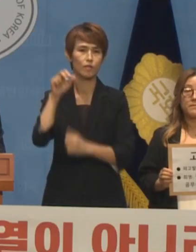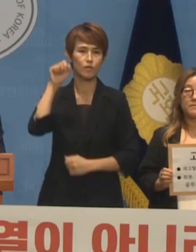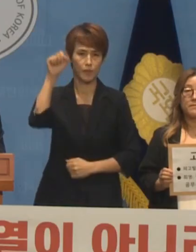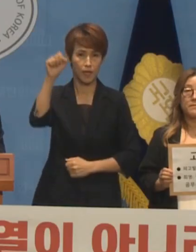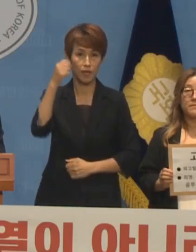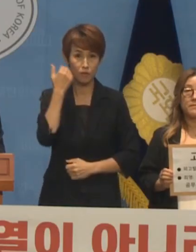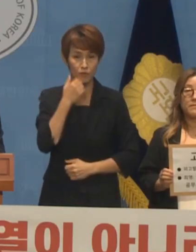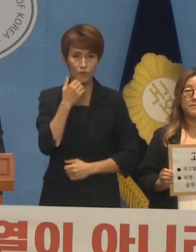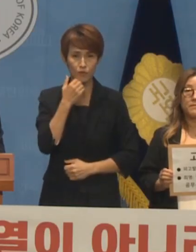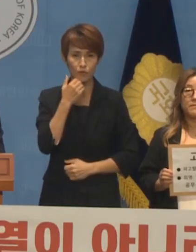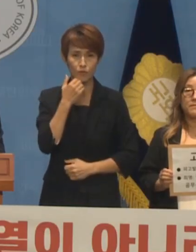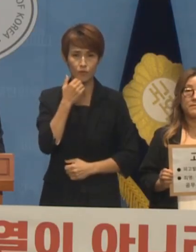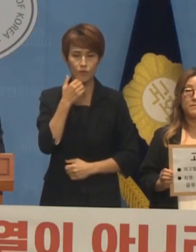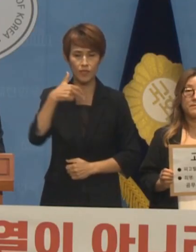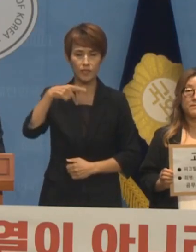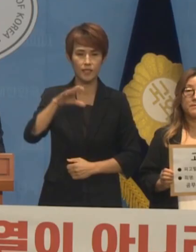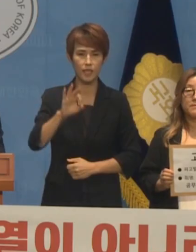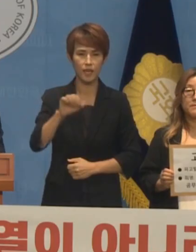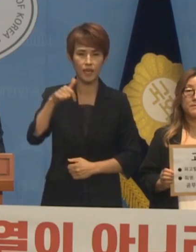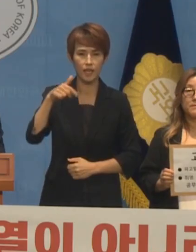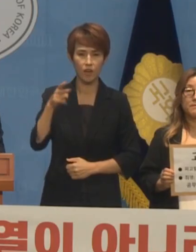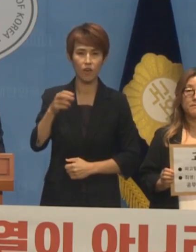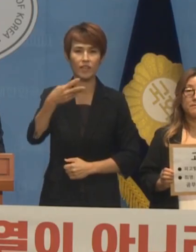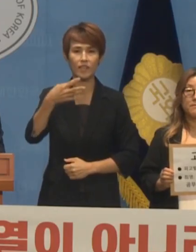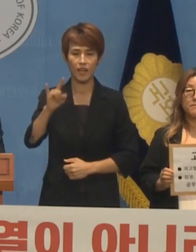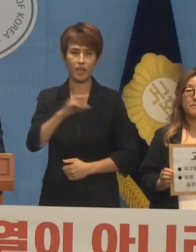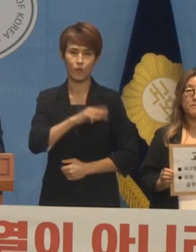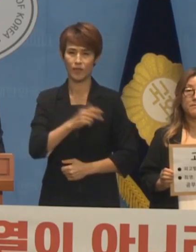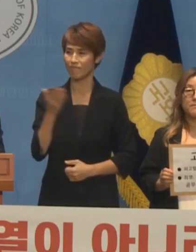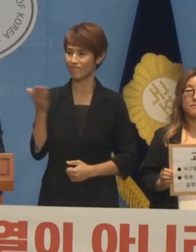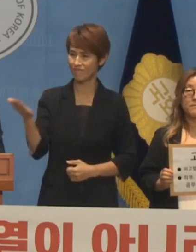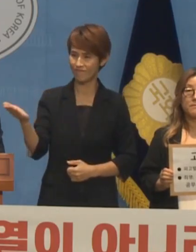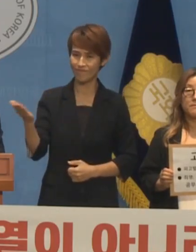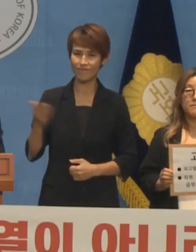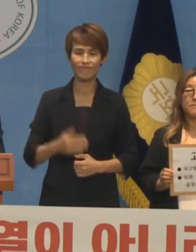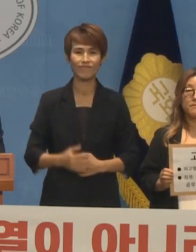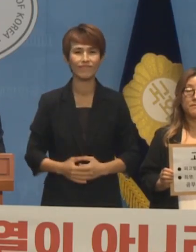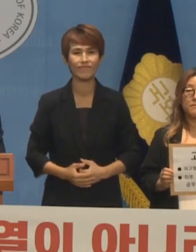출마하신 더불어민주당 장경태 의원님 함께 해주고 계십니다.